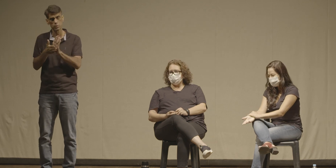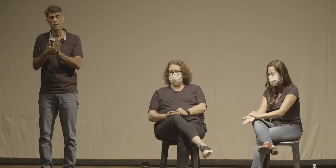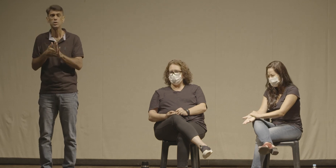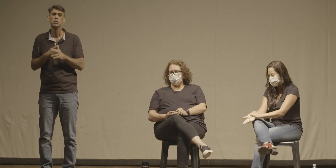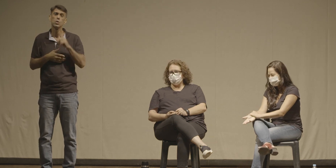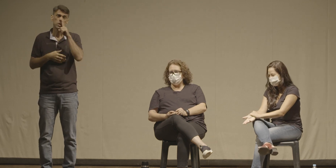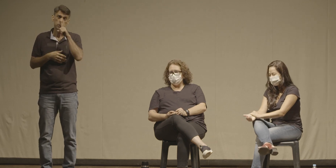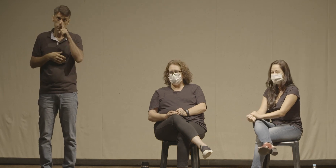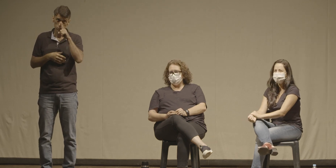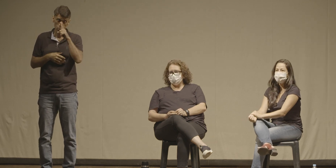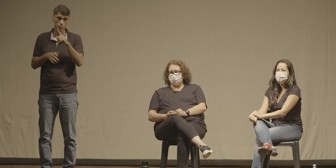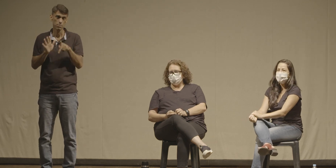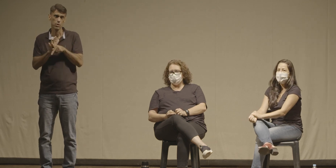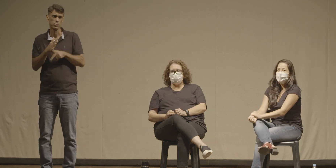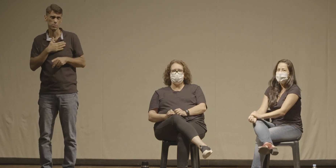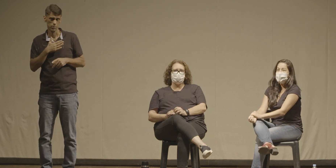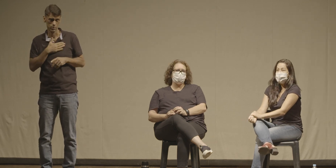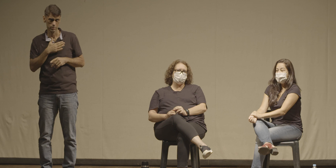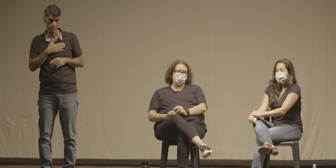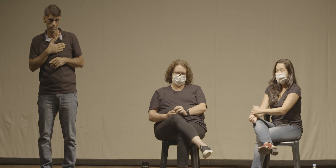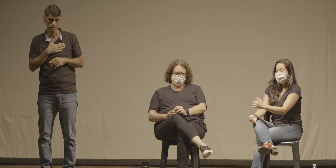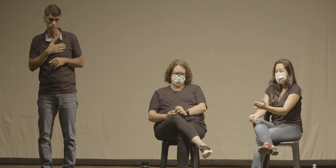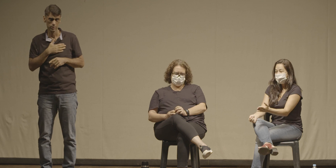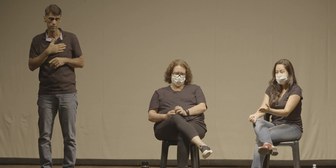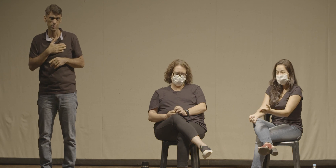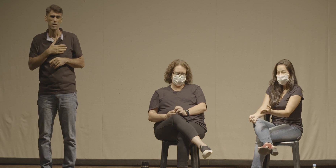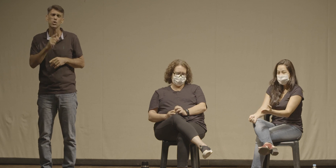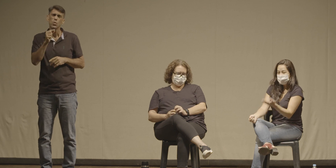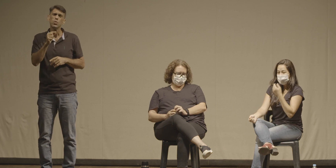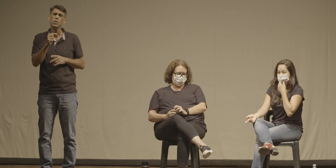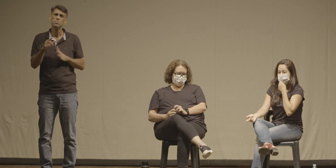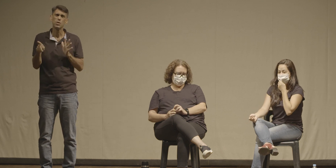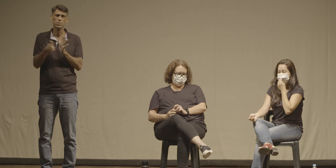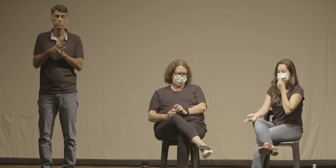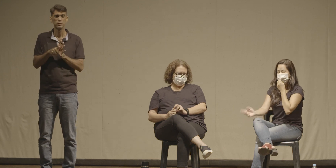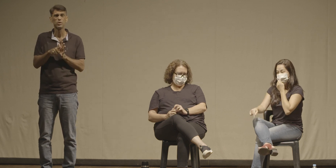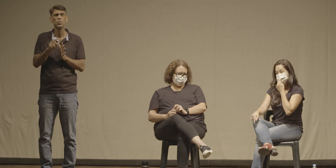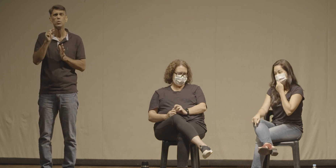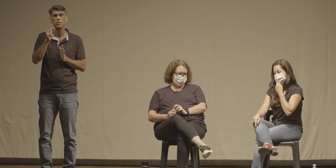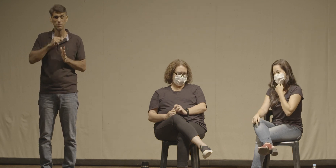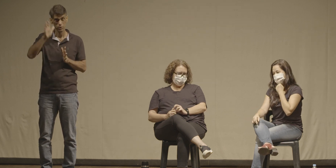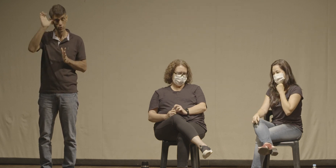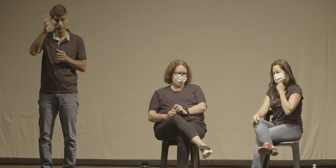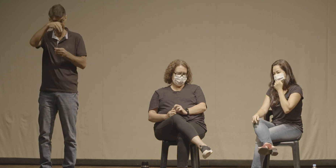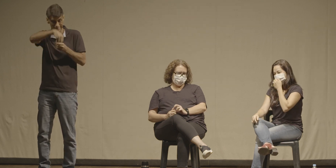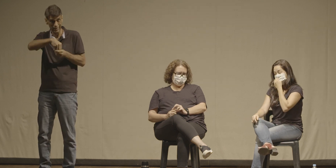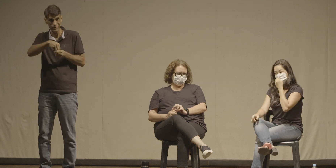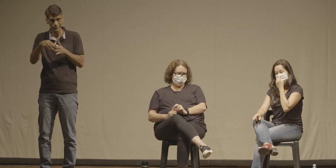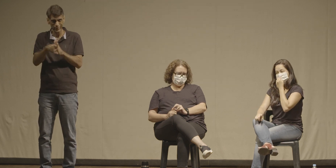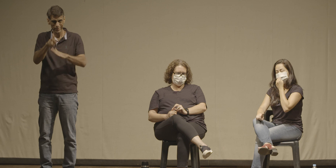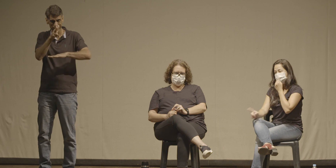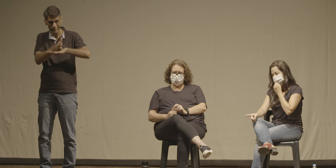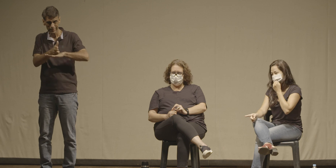assume o risco sou eu. E aí é uma coisa muito delicada, porque você não vai resolver isso no set.